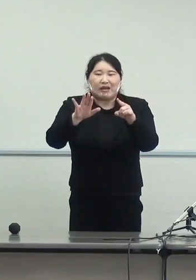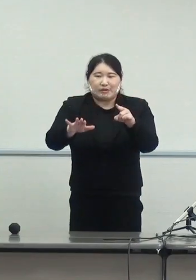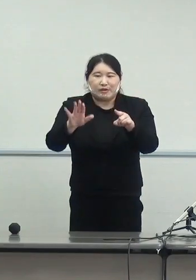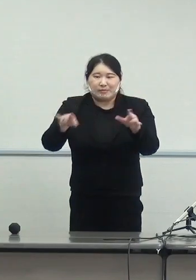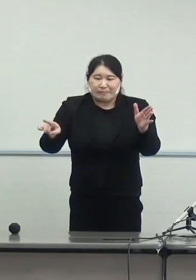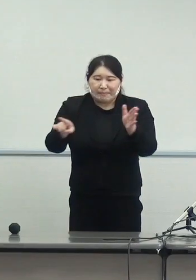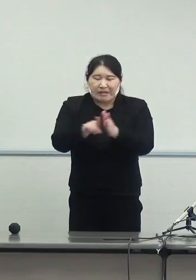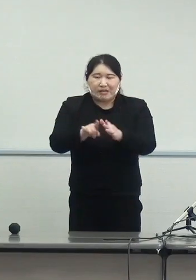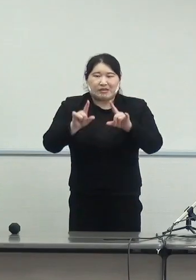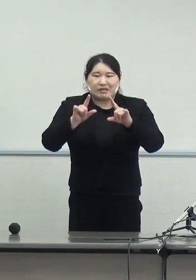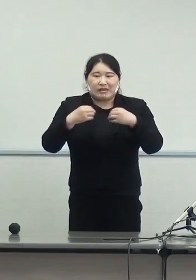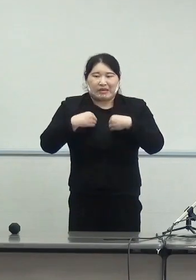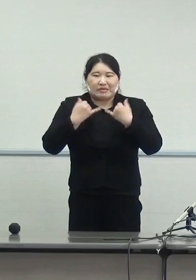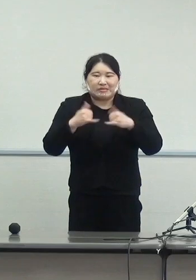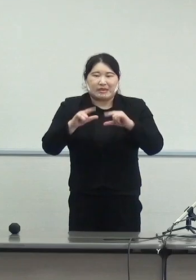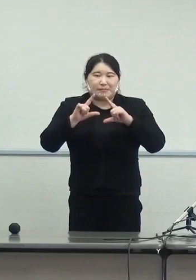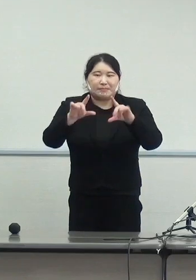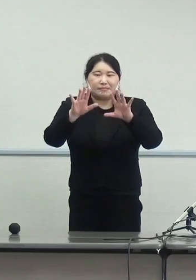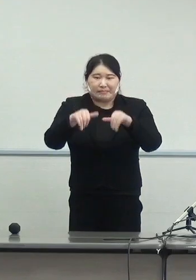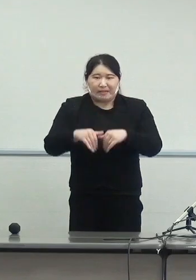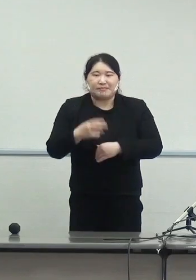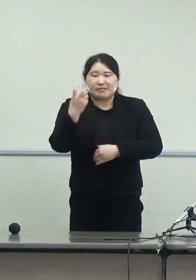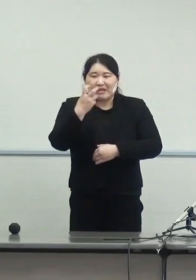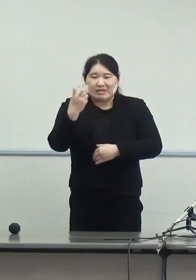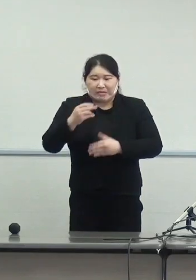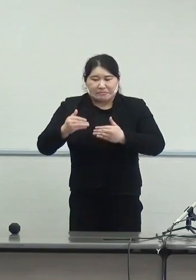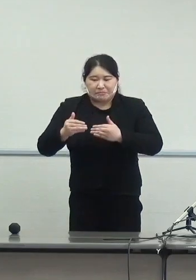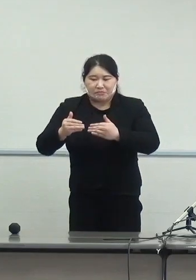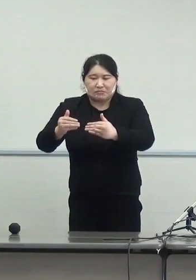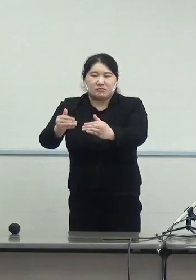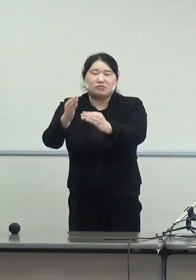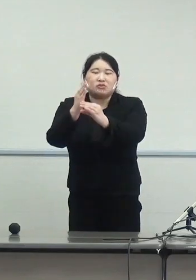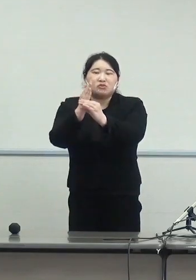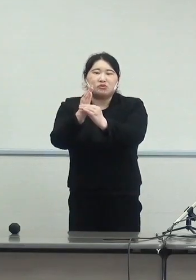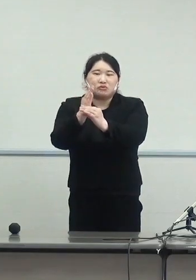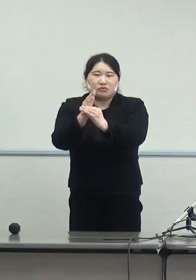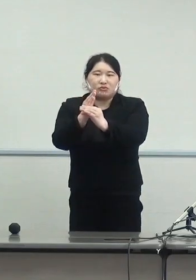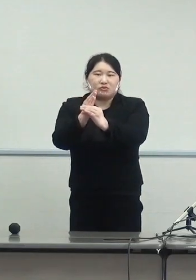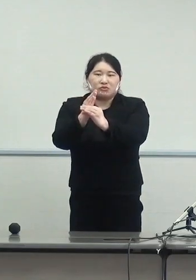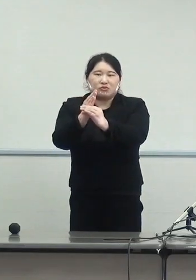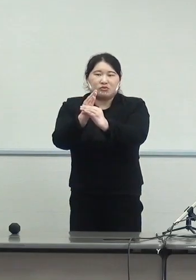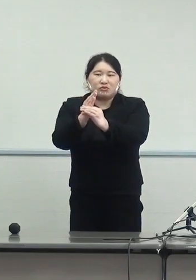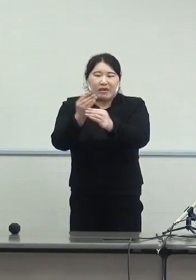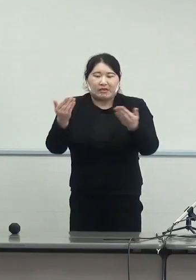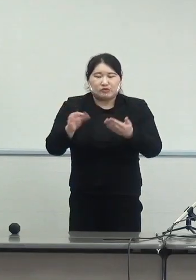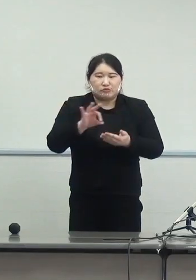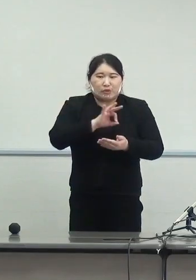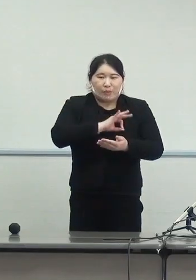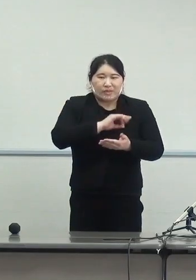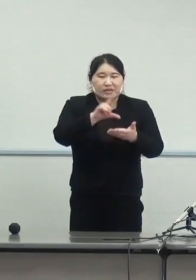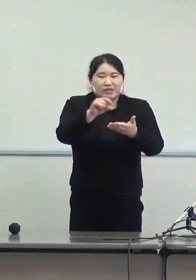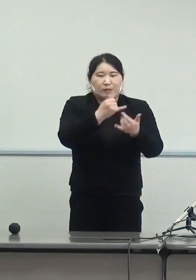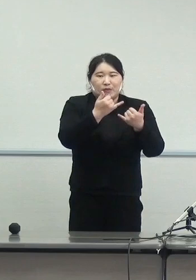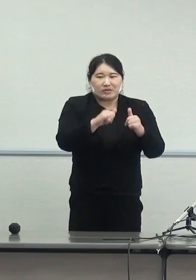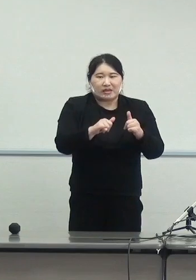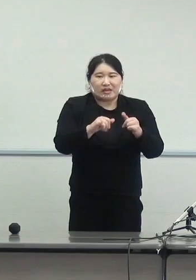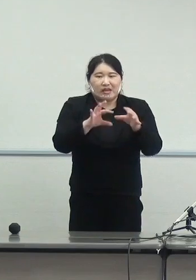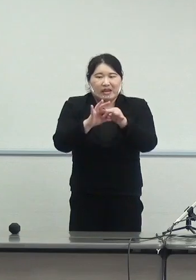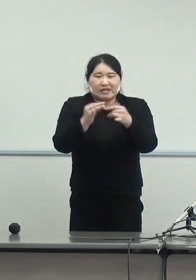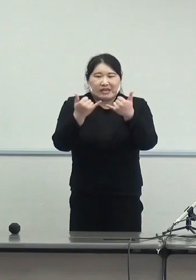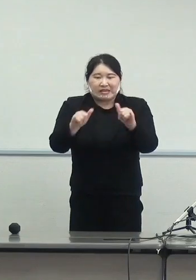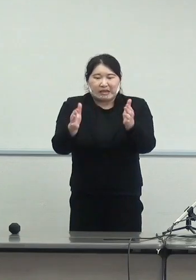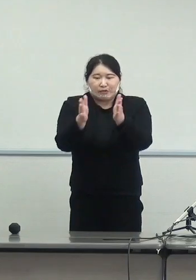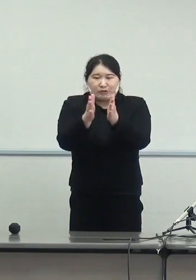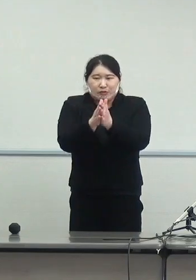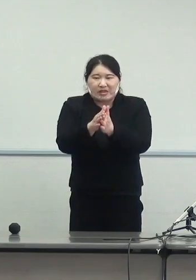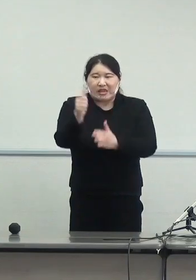方がおられます。そのため検査はすでにかなり進んでおりまして、すでにいわゆる従業員や利用者など関係者含めて約50名